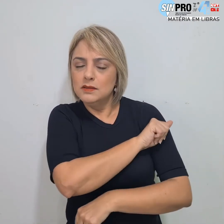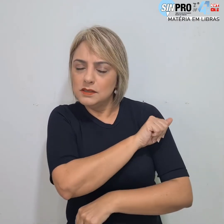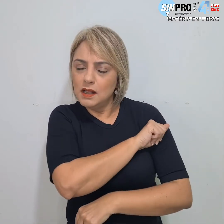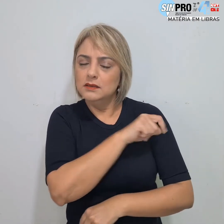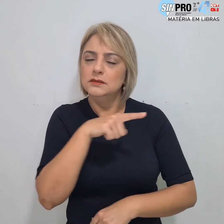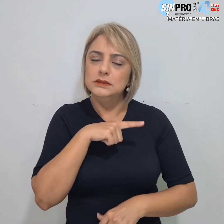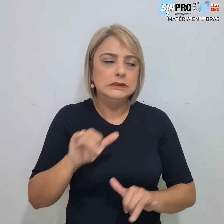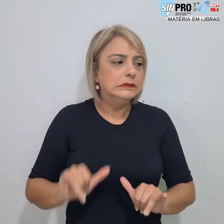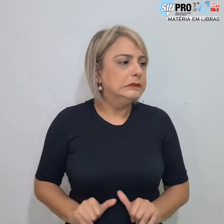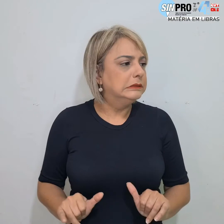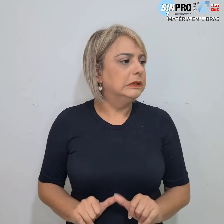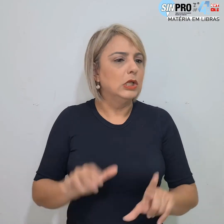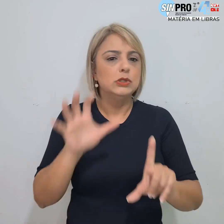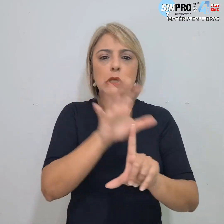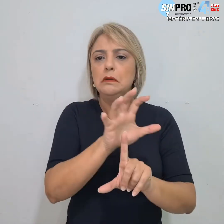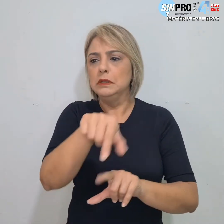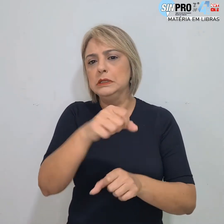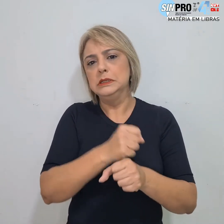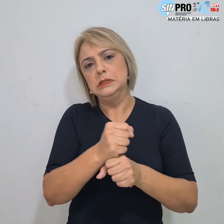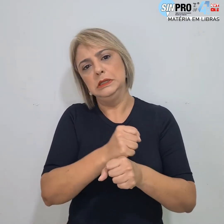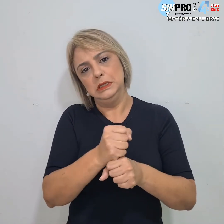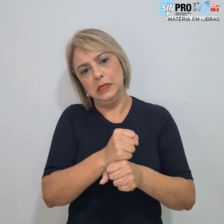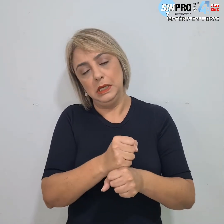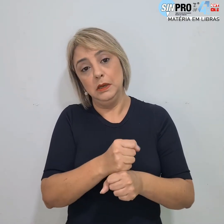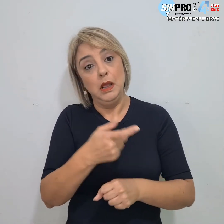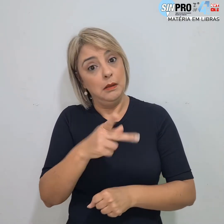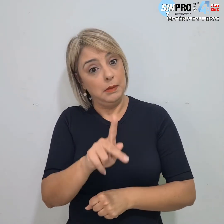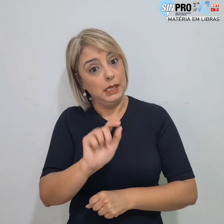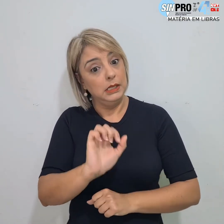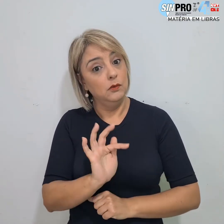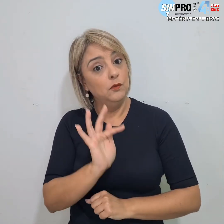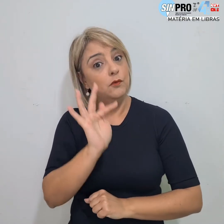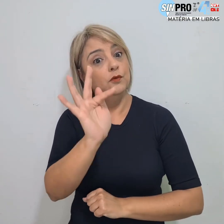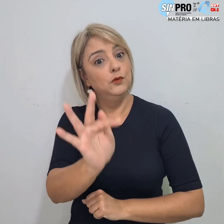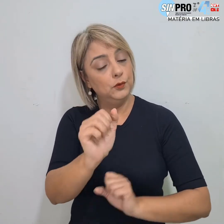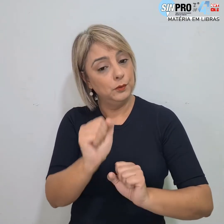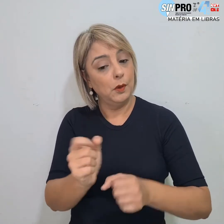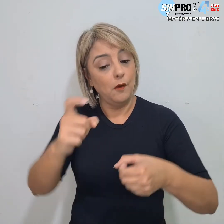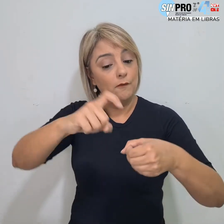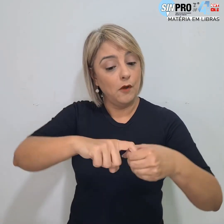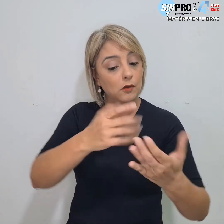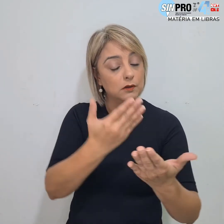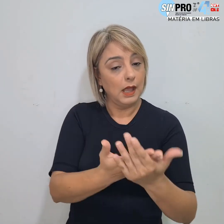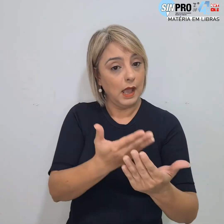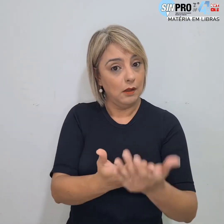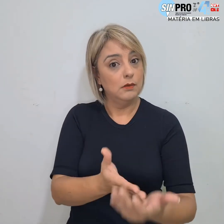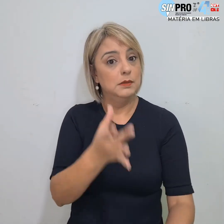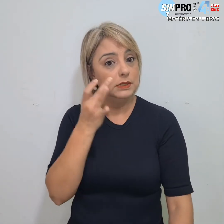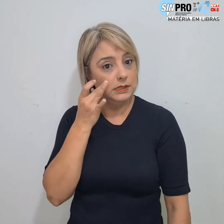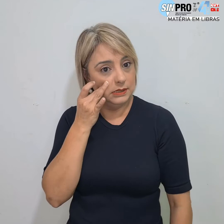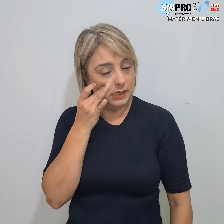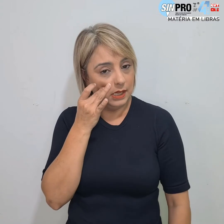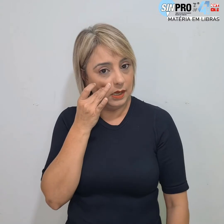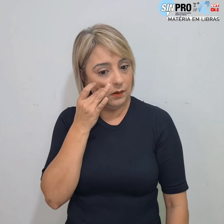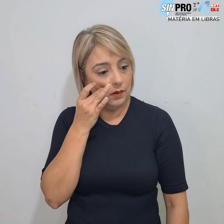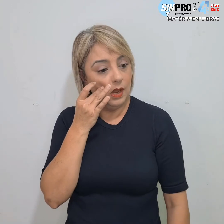estão sofrendo este ano, para que, tão logo seja possível o retorno presencial, a gente já